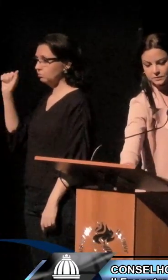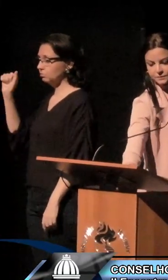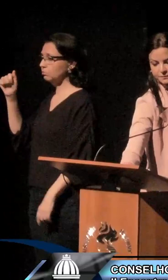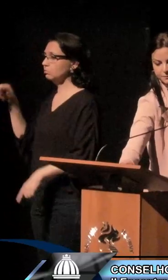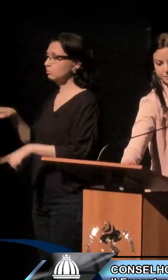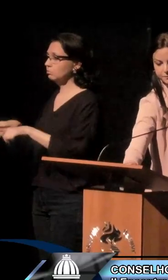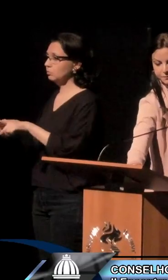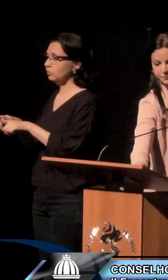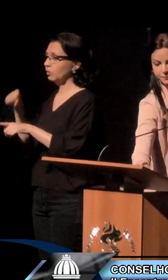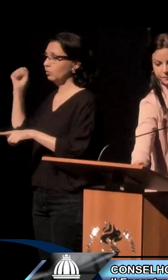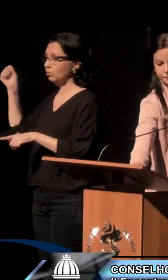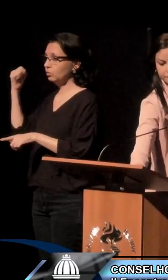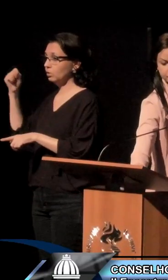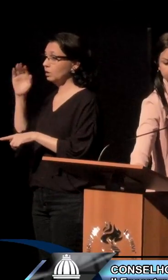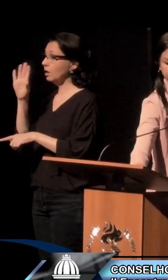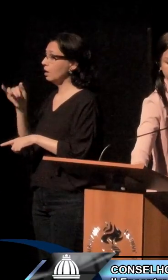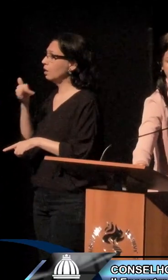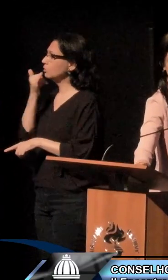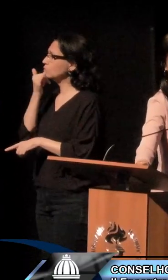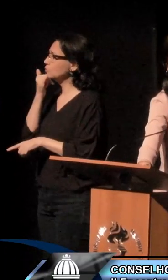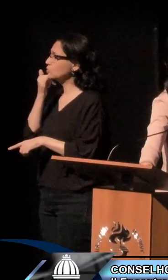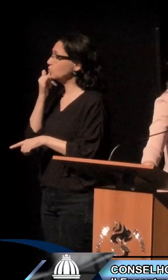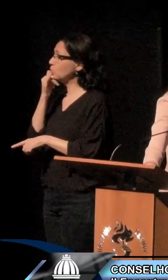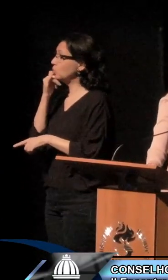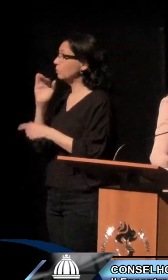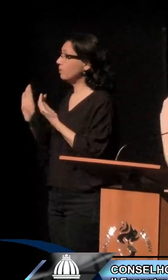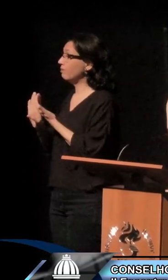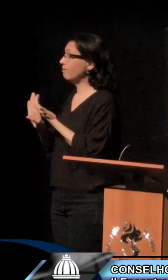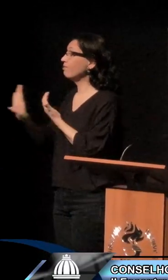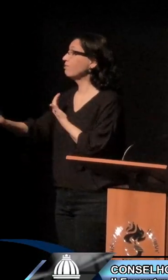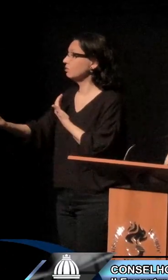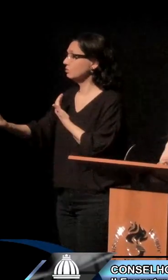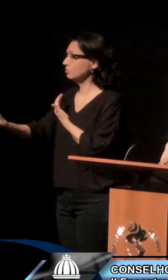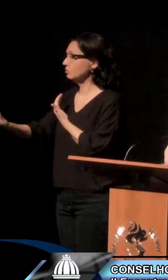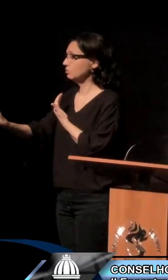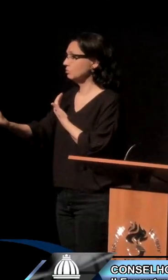Ah é afastamento de afastamento